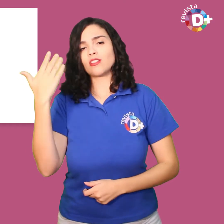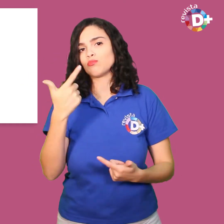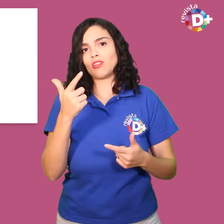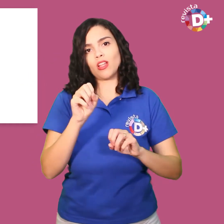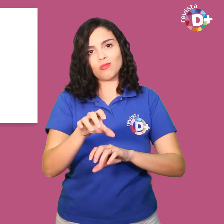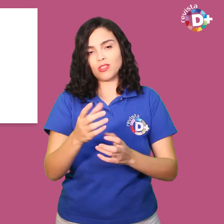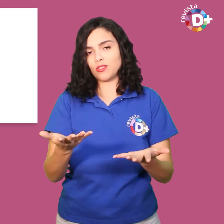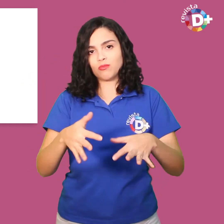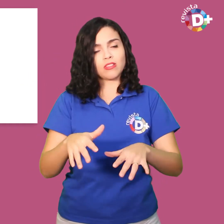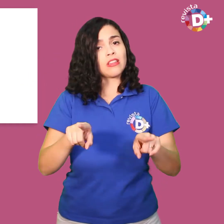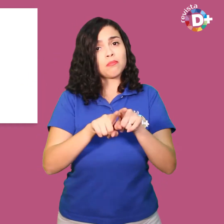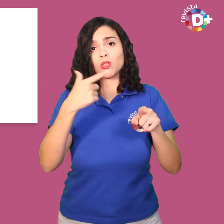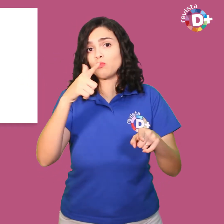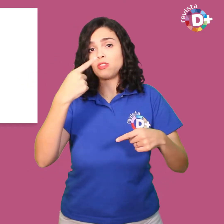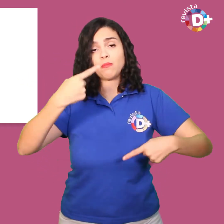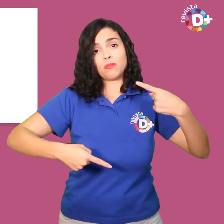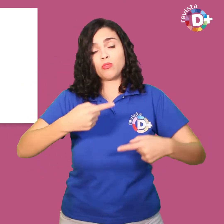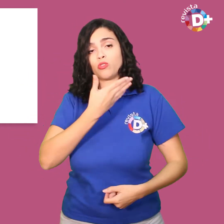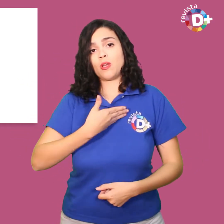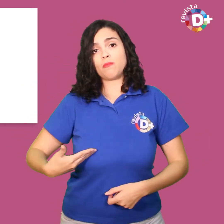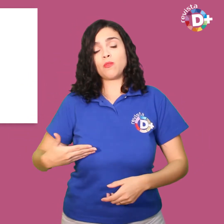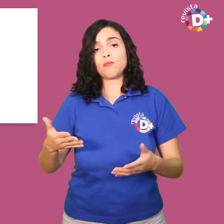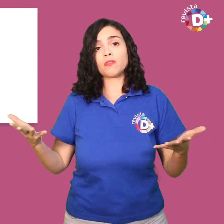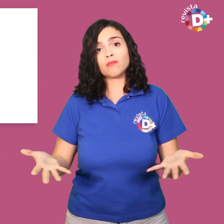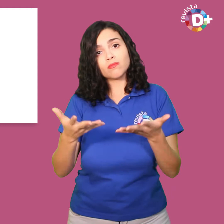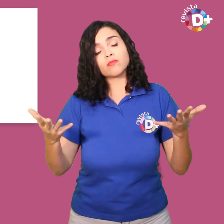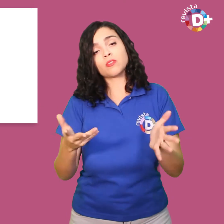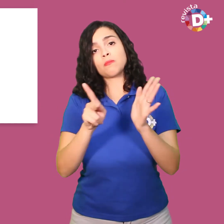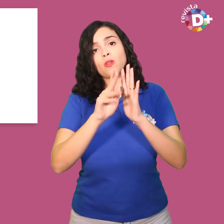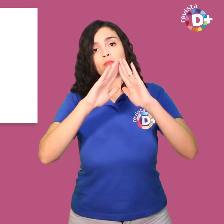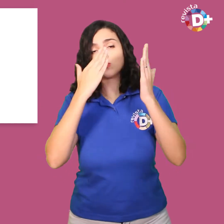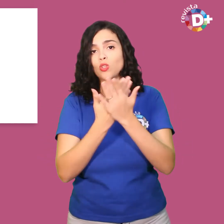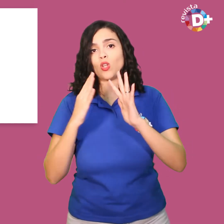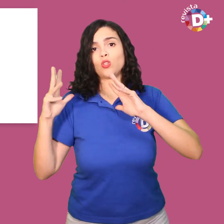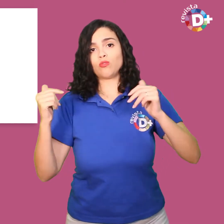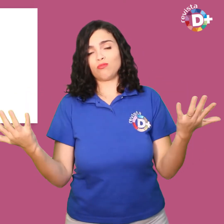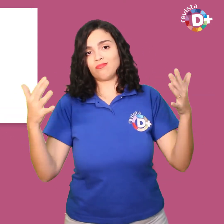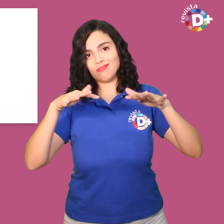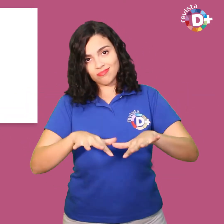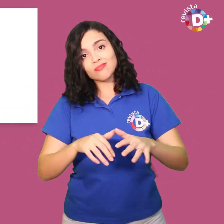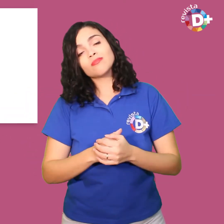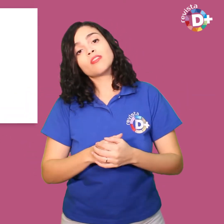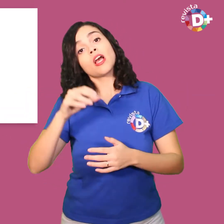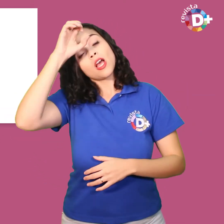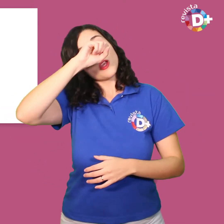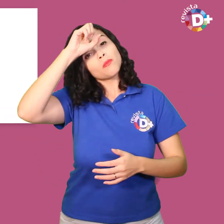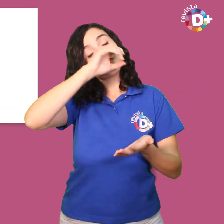nem mesmo havia políticas públicas que fortaleciam o movimento de escola para todos. Diz ela que aprendeu o braille por volta dos